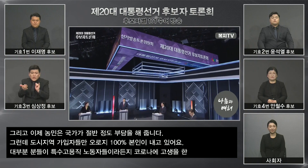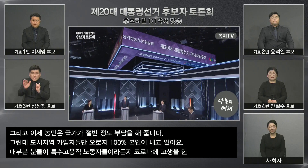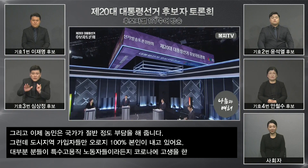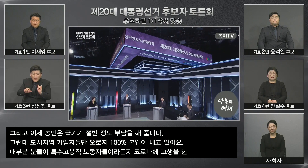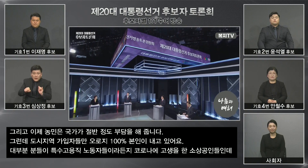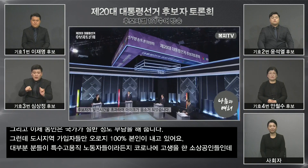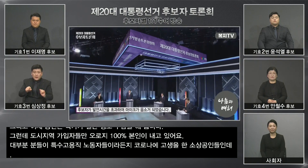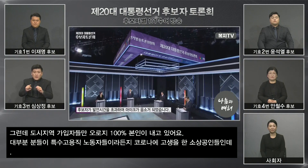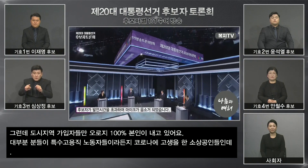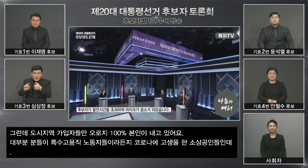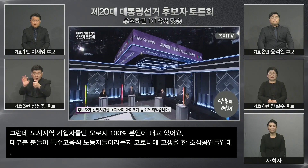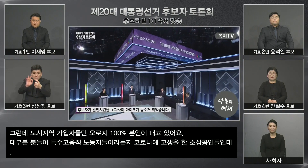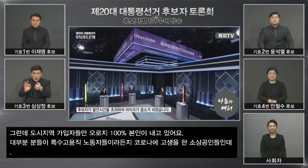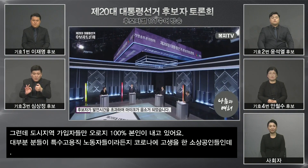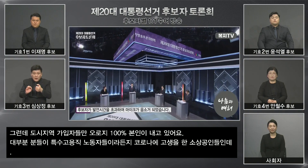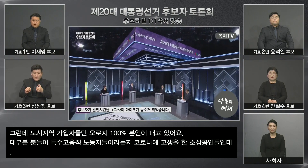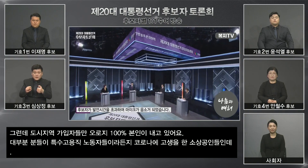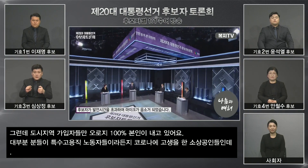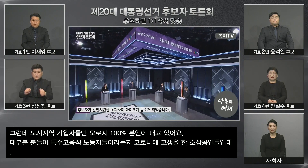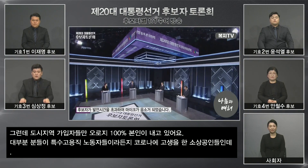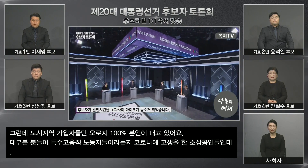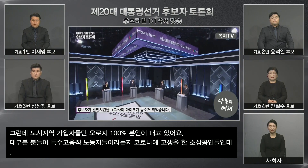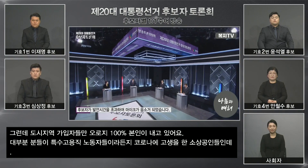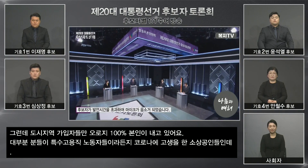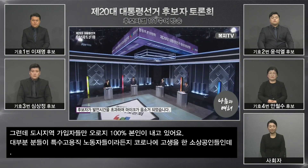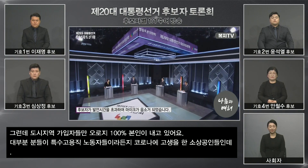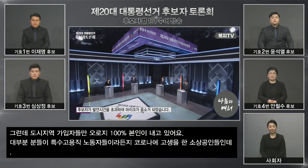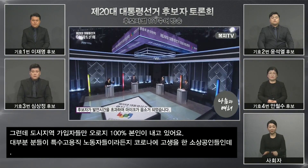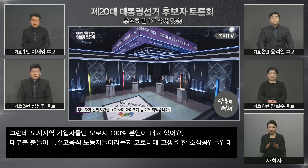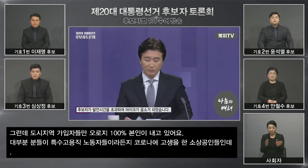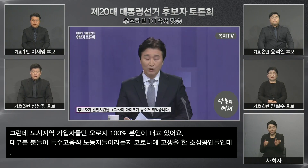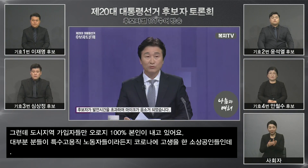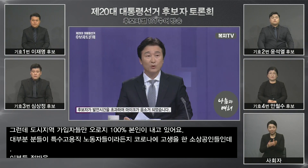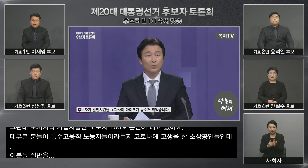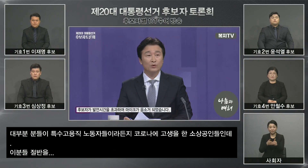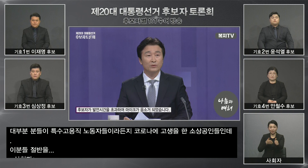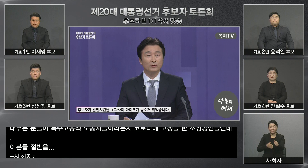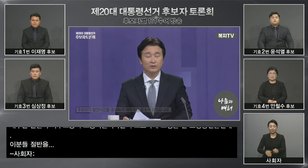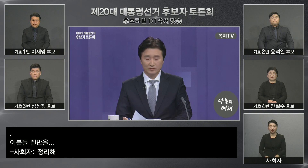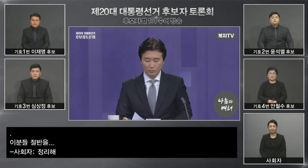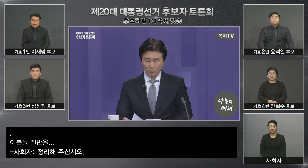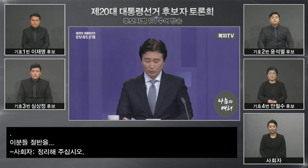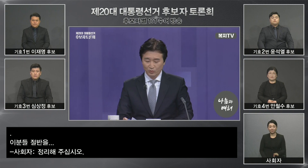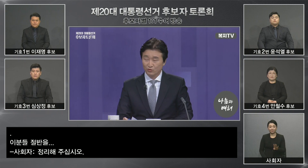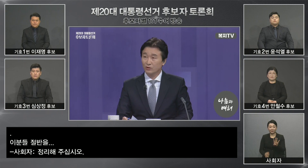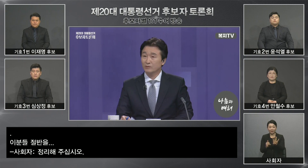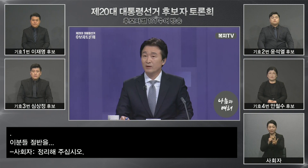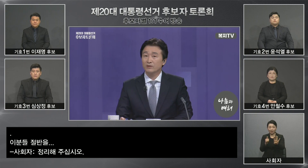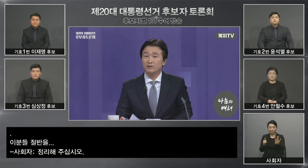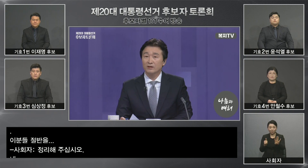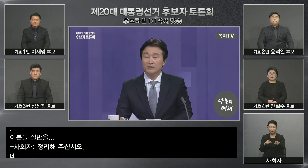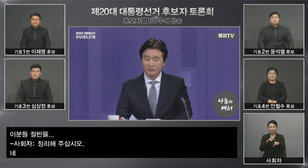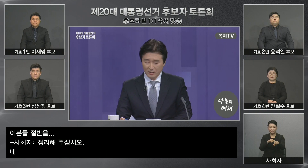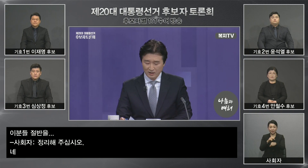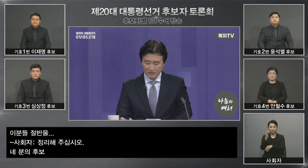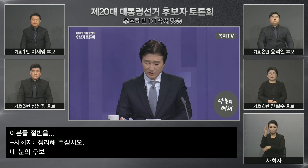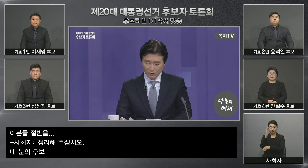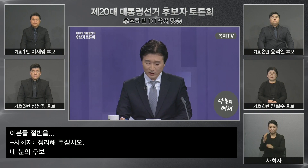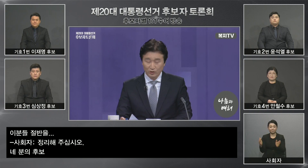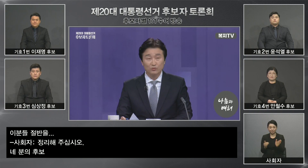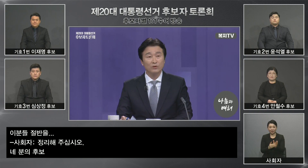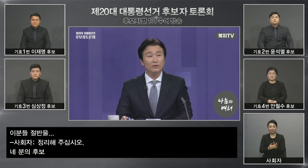이분들 절반을 보험료 절반을 네, 정리해 주십시오. 자, 네 분의 후보 모두 주어진 발언 시간을